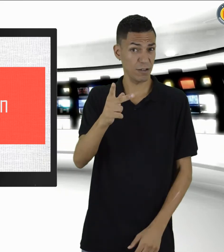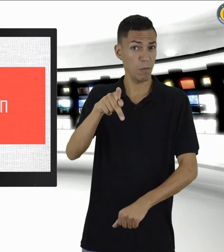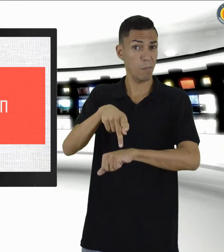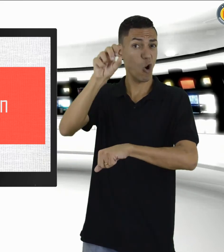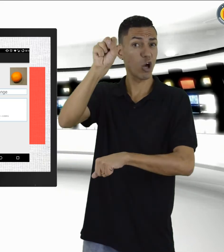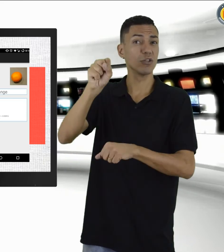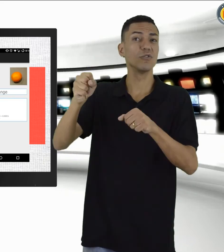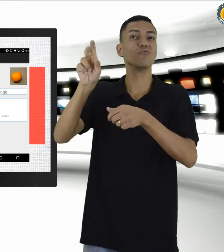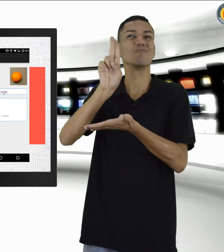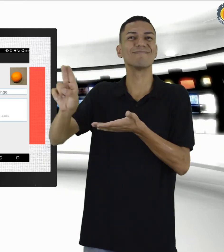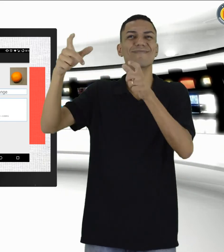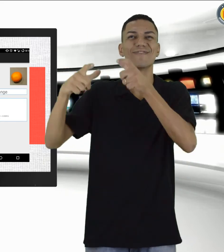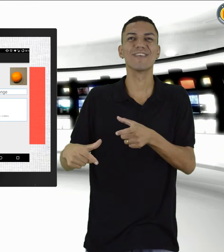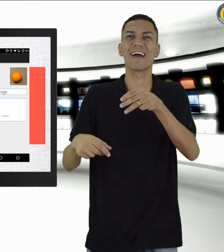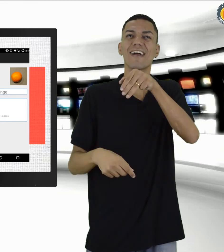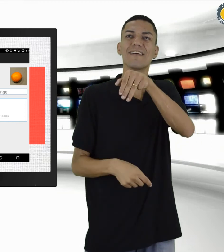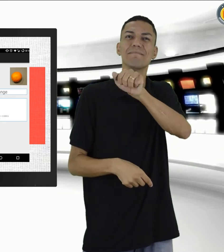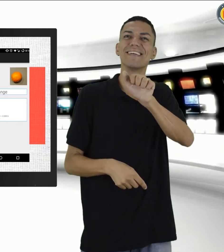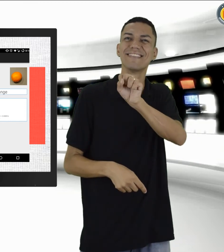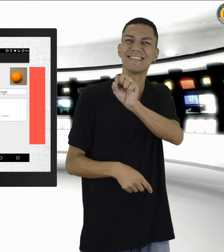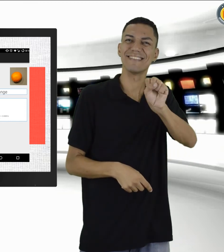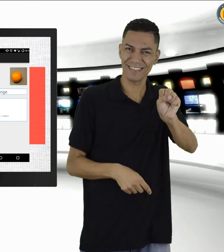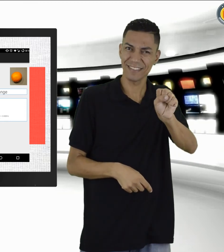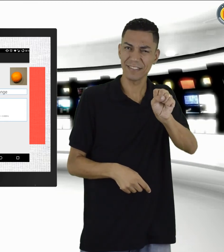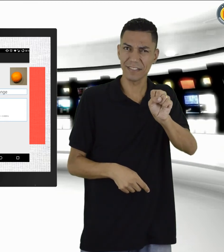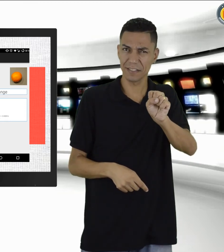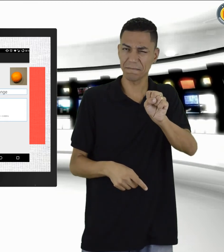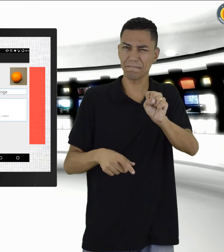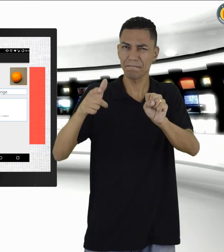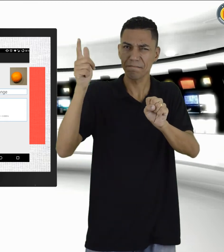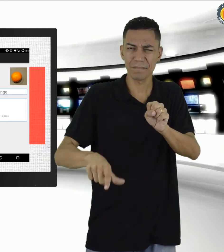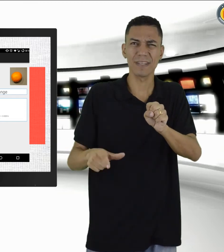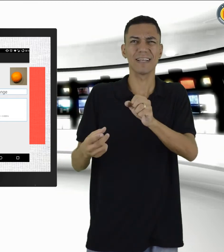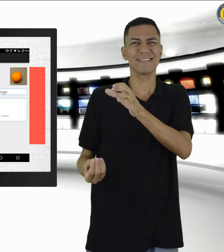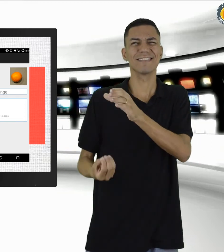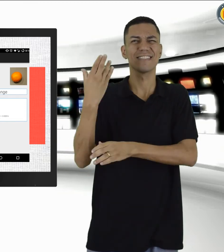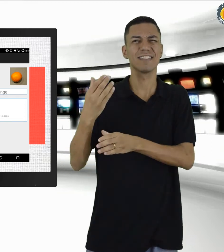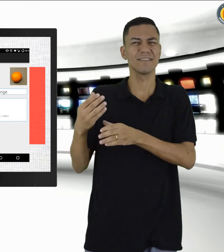de startups e desenvolvimento de softwares, o Blink2 já está disponível para Android.